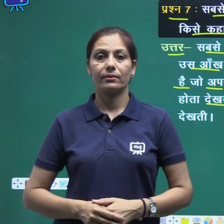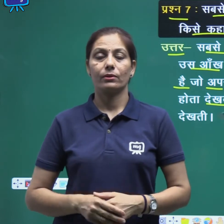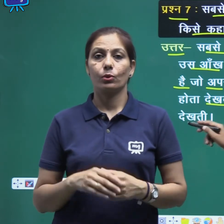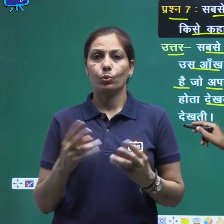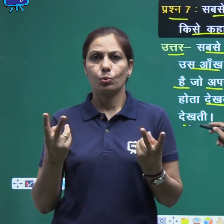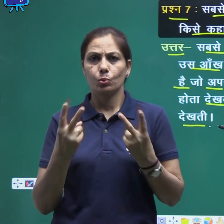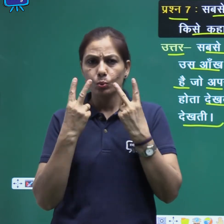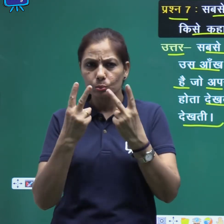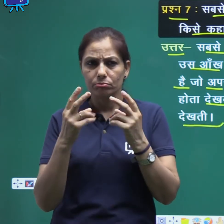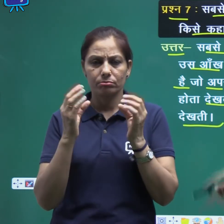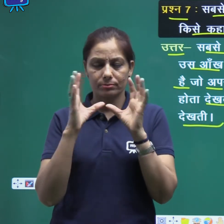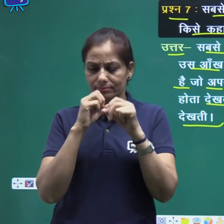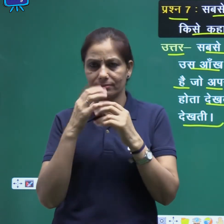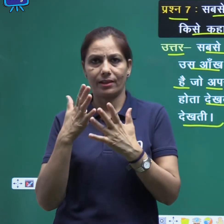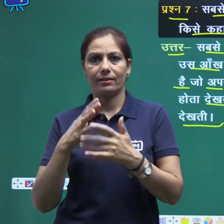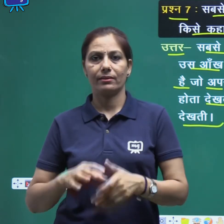कुछ नहीं देखती।